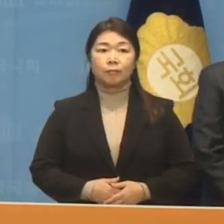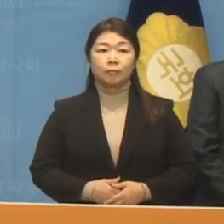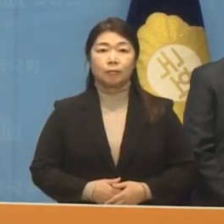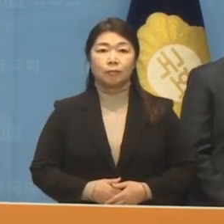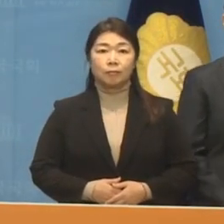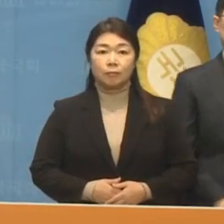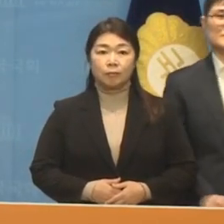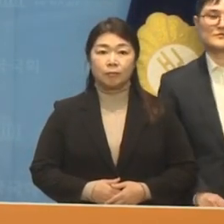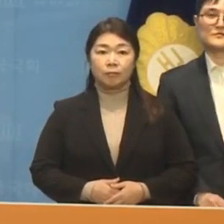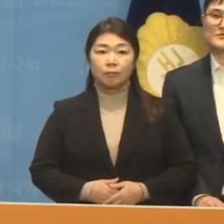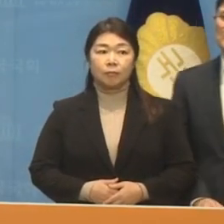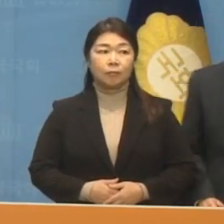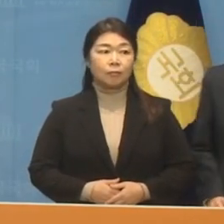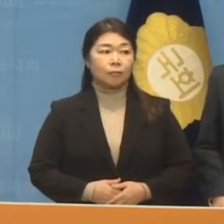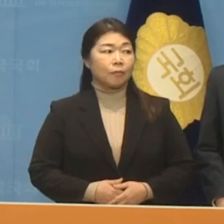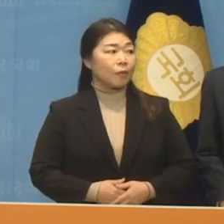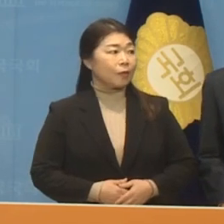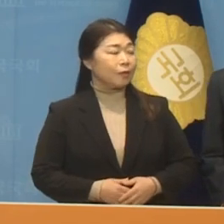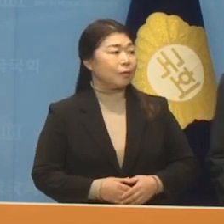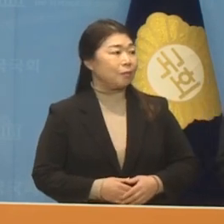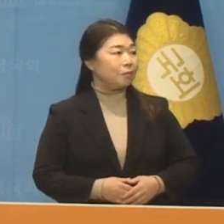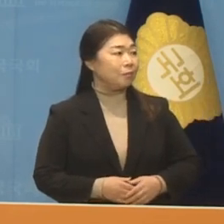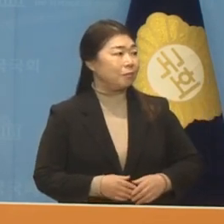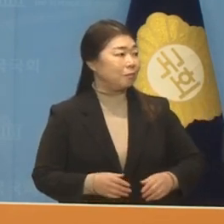네, 준비되셨을까요?